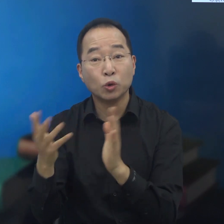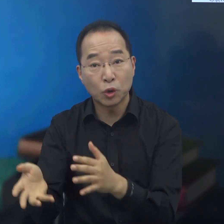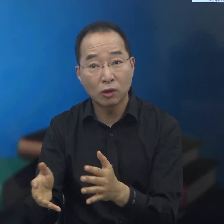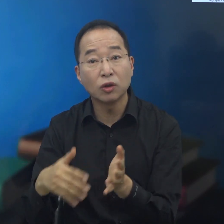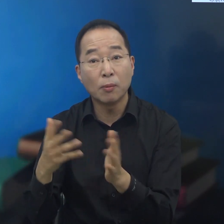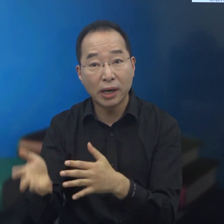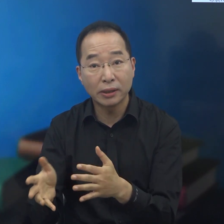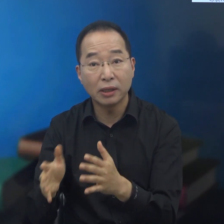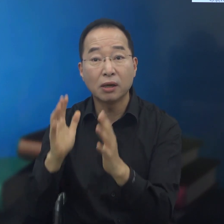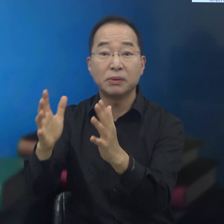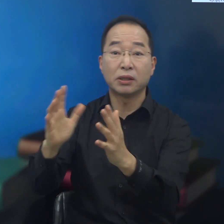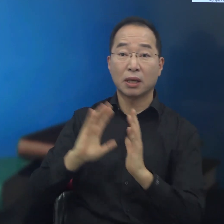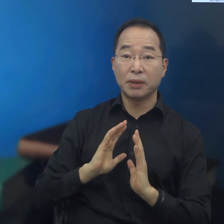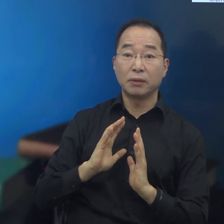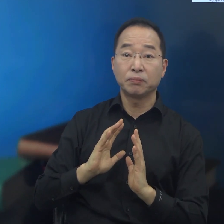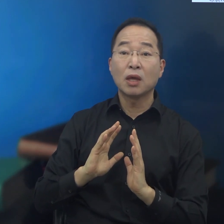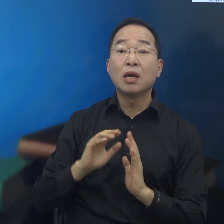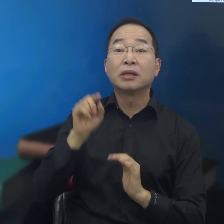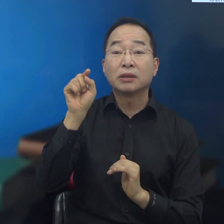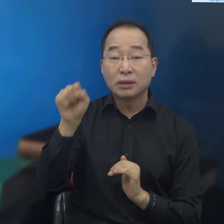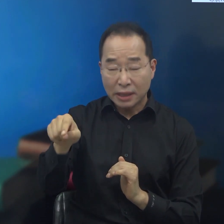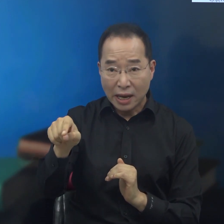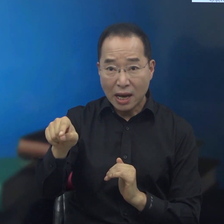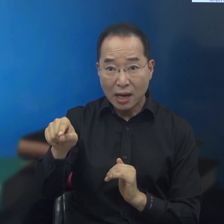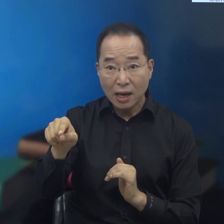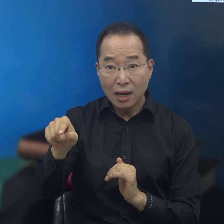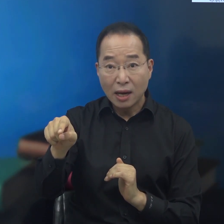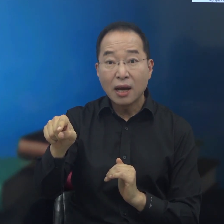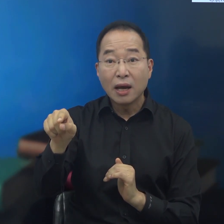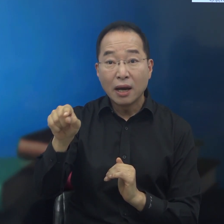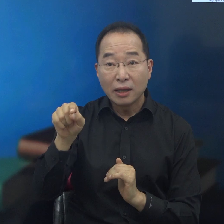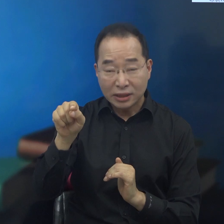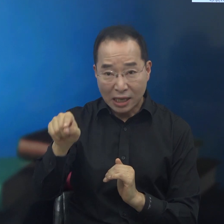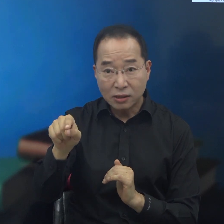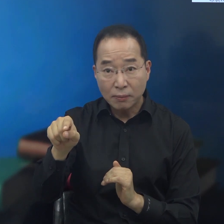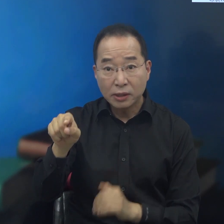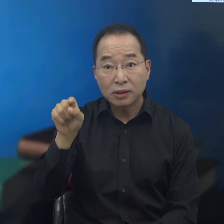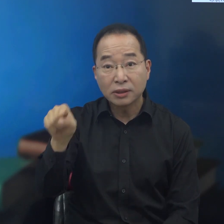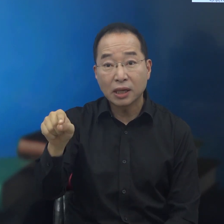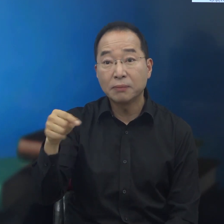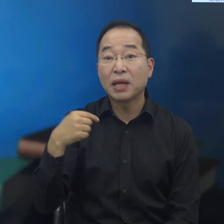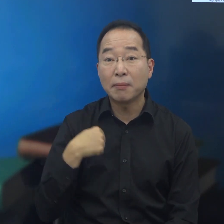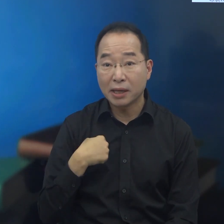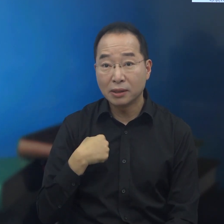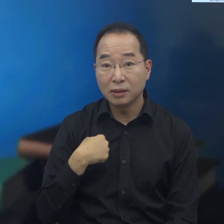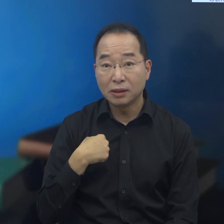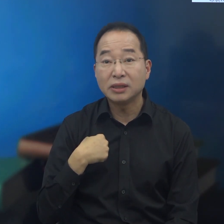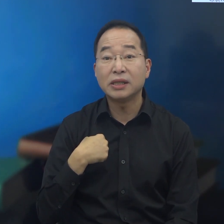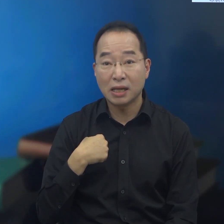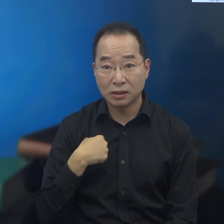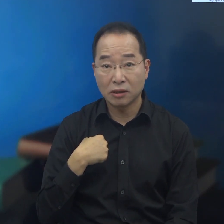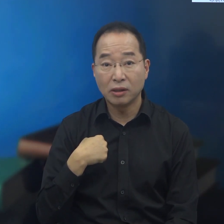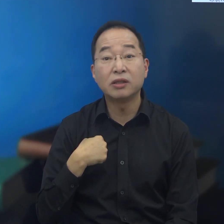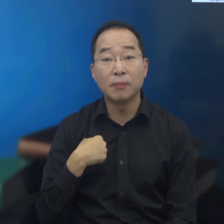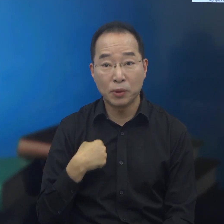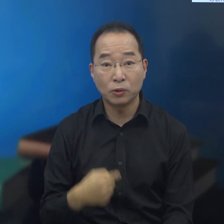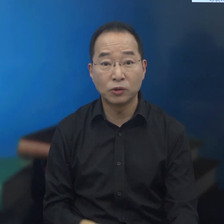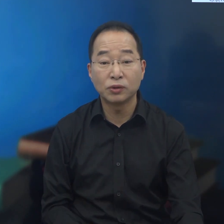동조하고 넘어가는 개념 이렇게 하면 내가 잘 설명해서 그 사람이 내 말을 이해했어 이런 표현도